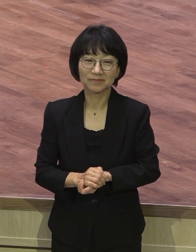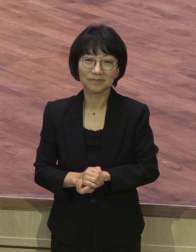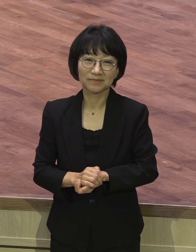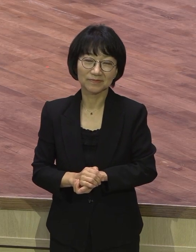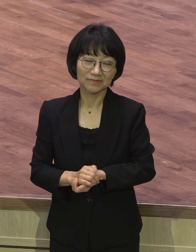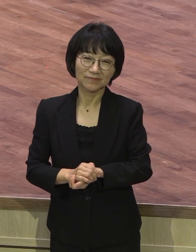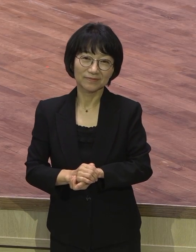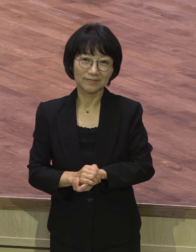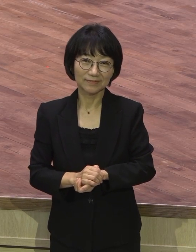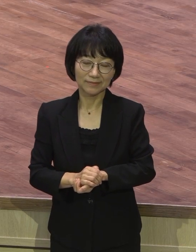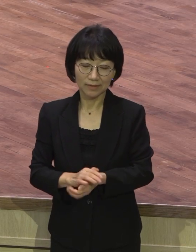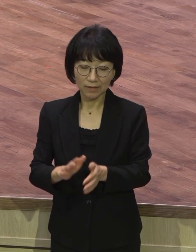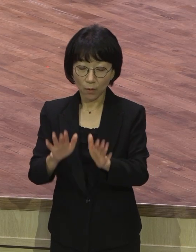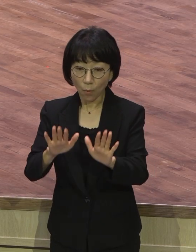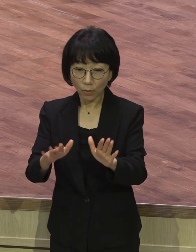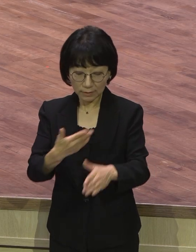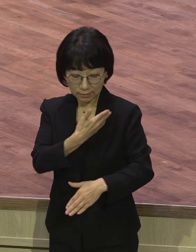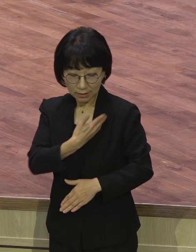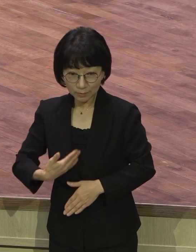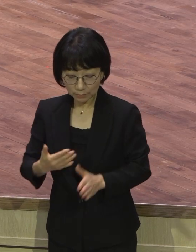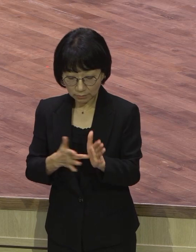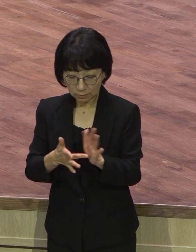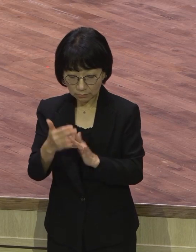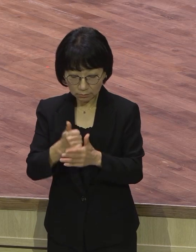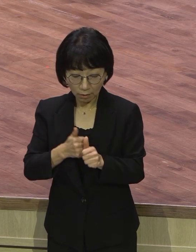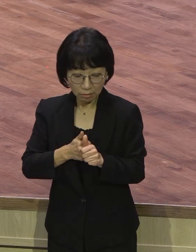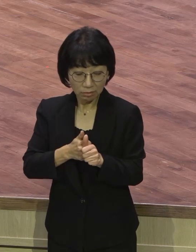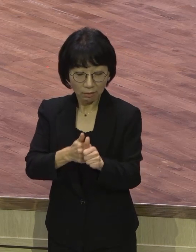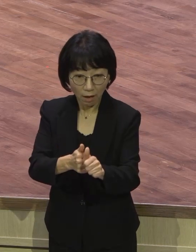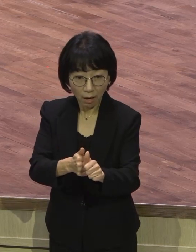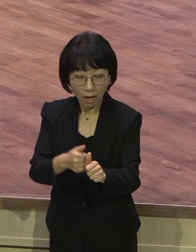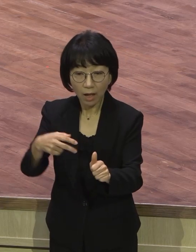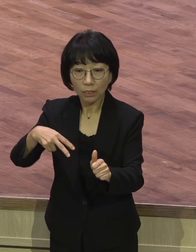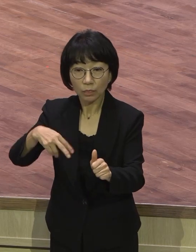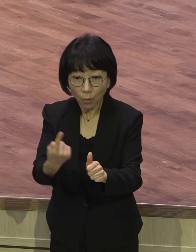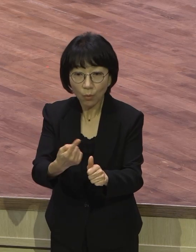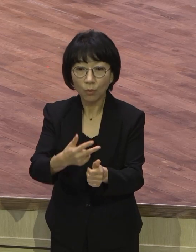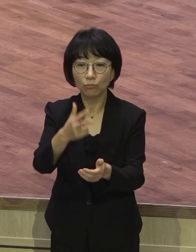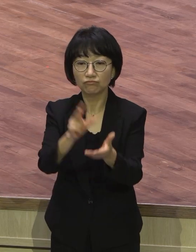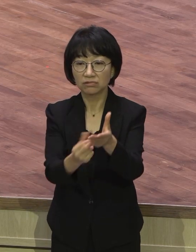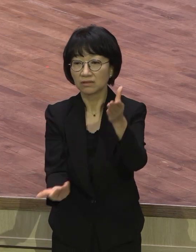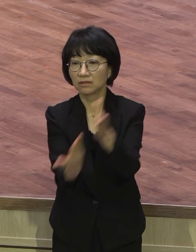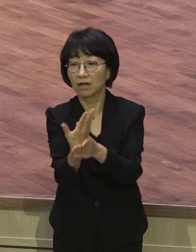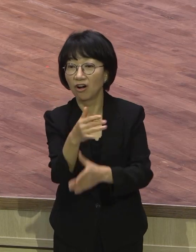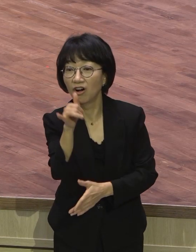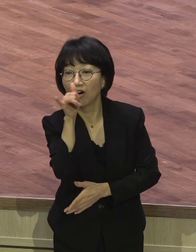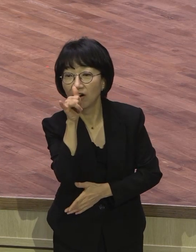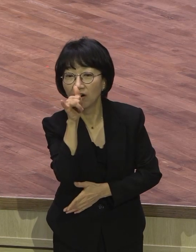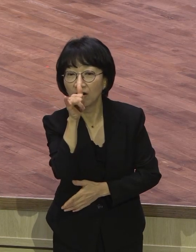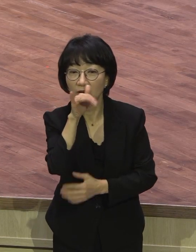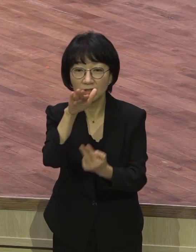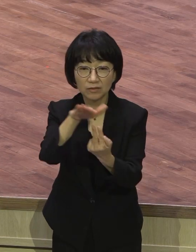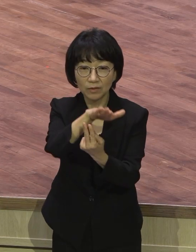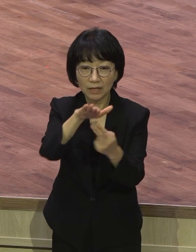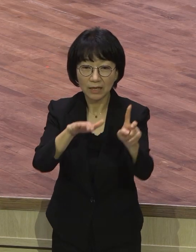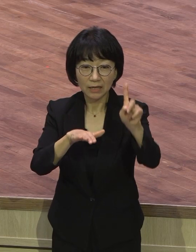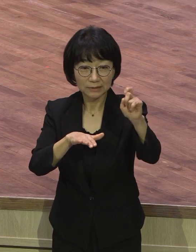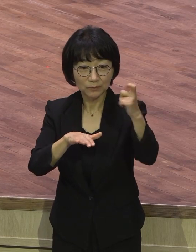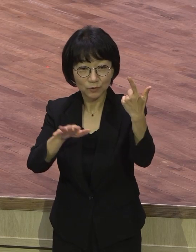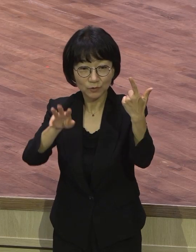예수님을 따라간다고 해서 시험하려니 다가오지 않는다 말이 아니라 이 말이에요. 요한복음 16장